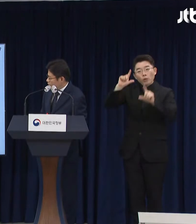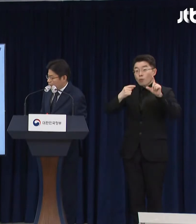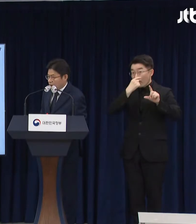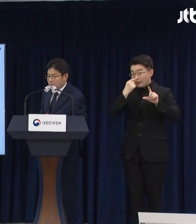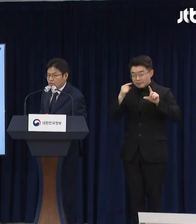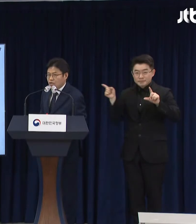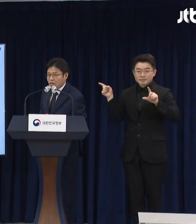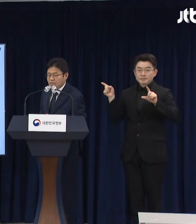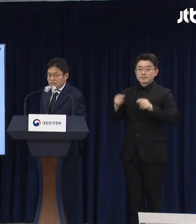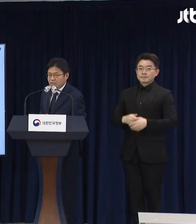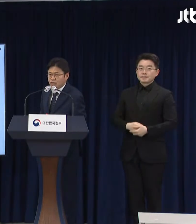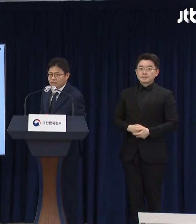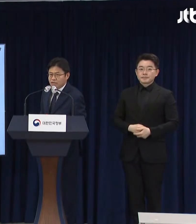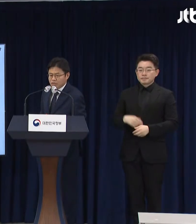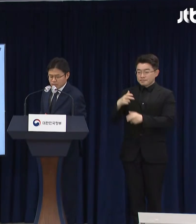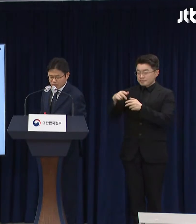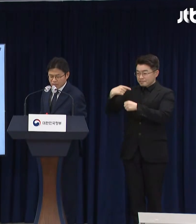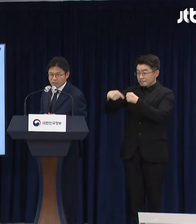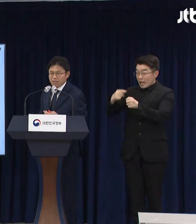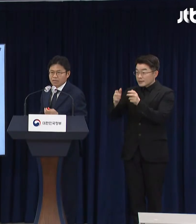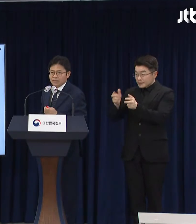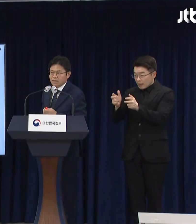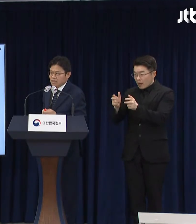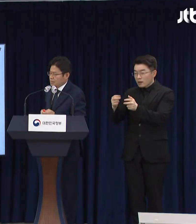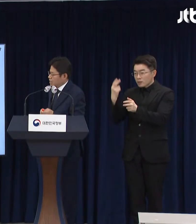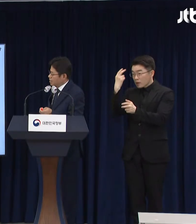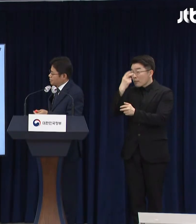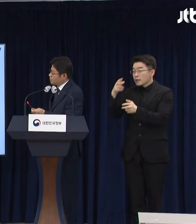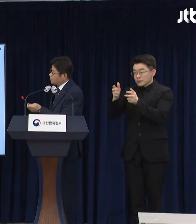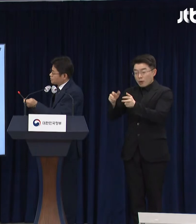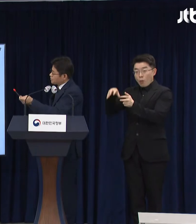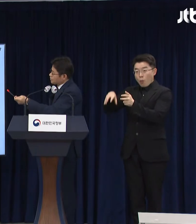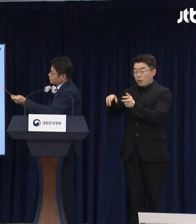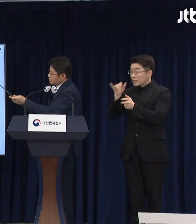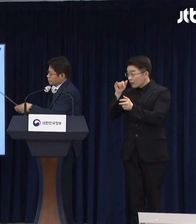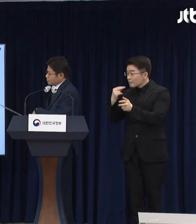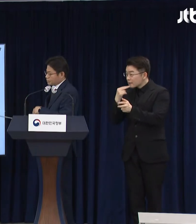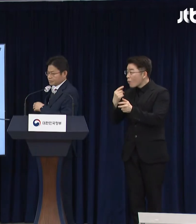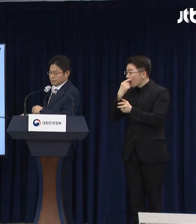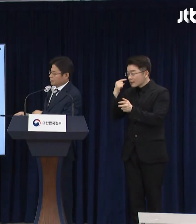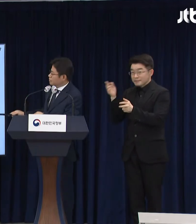사진과 방사선 감시기가 설치되어 있는 사진입니다.